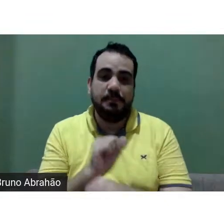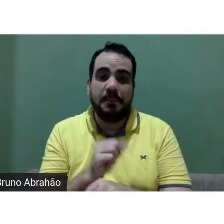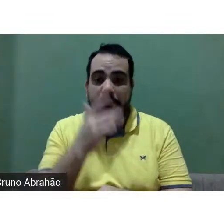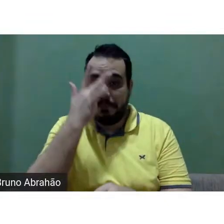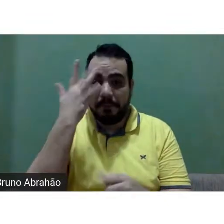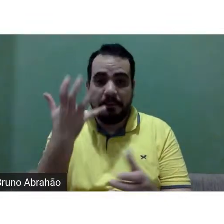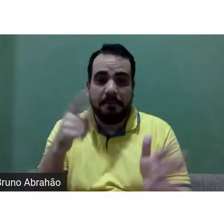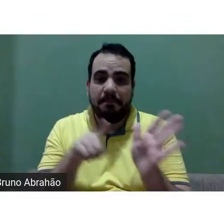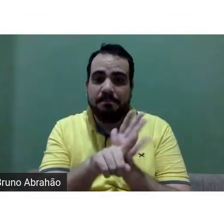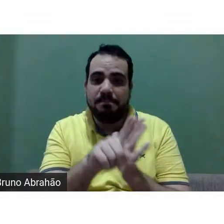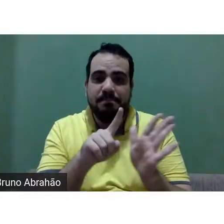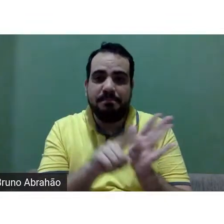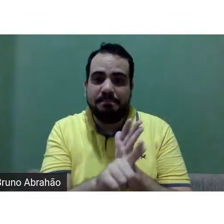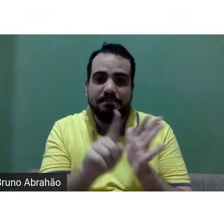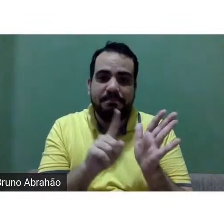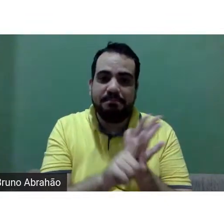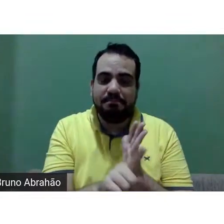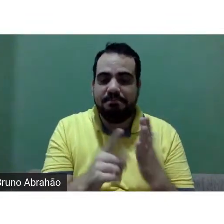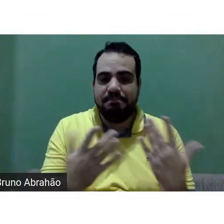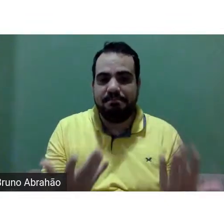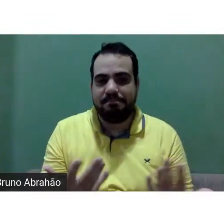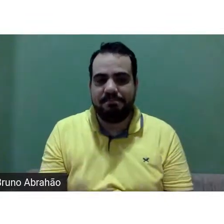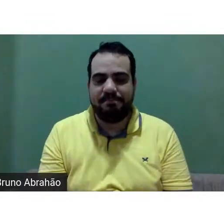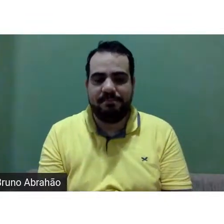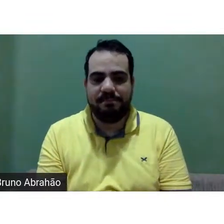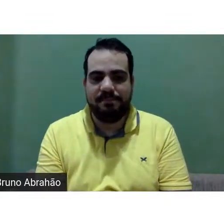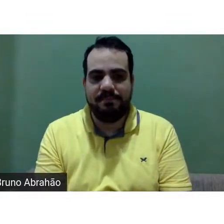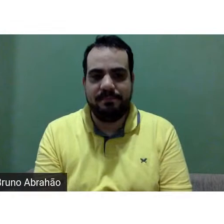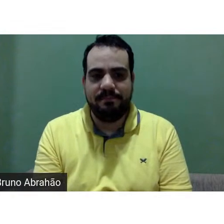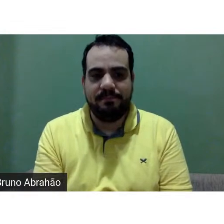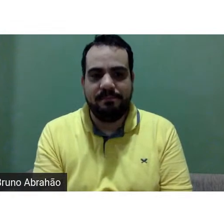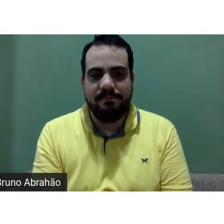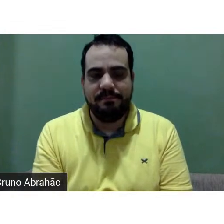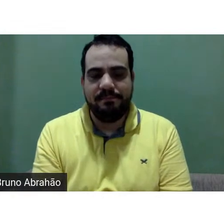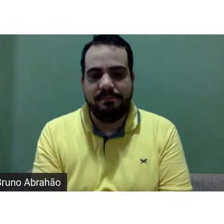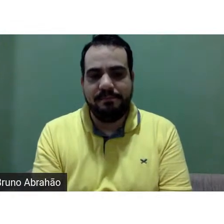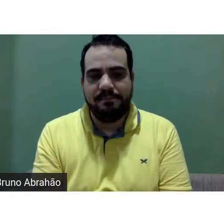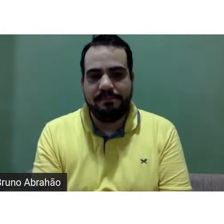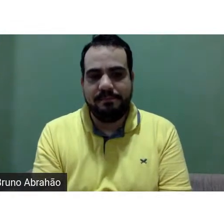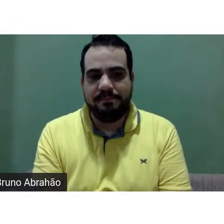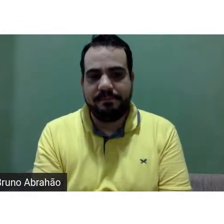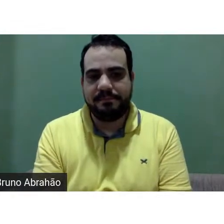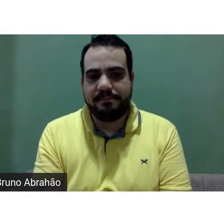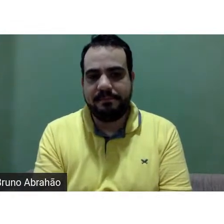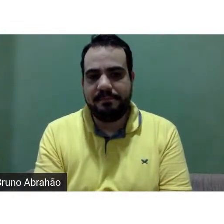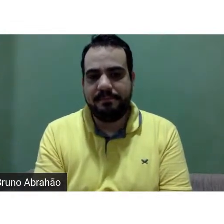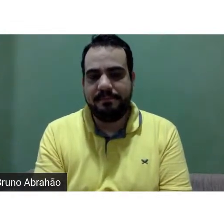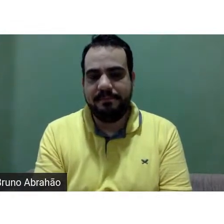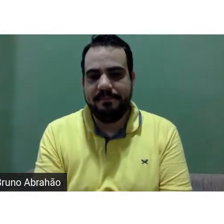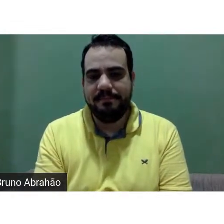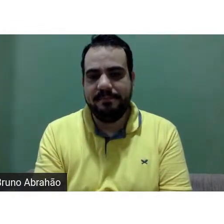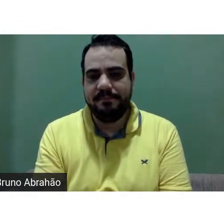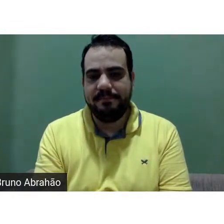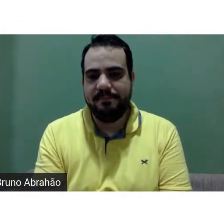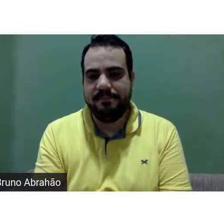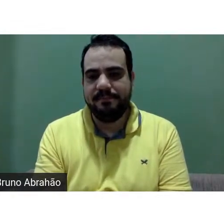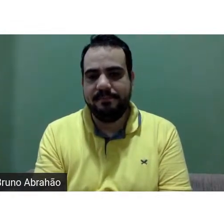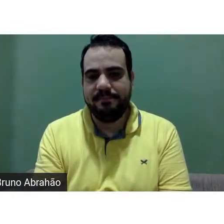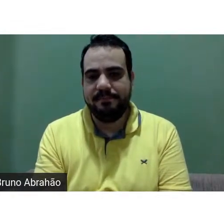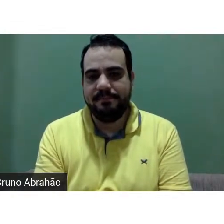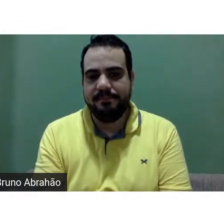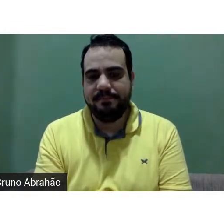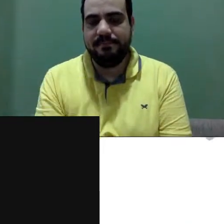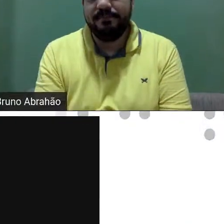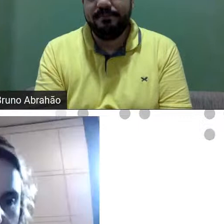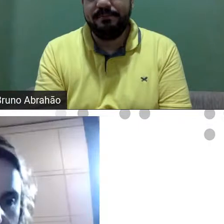então não daria para o intérprete ver que tudo estava prestar vai dizer é homem perguntas